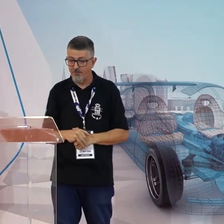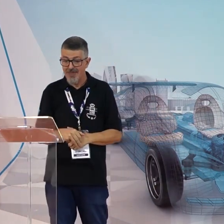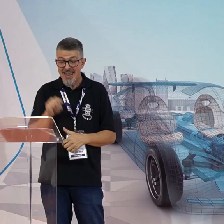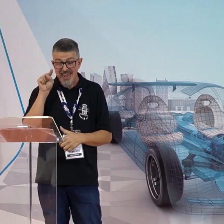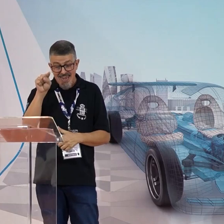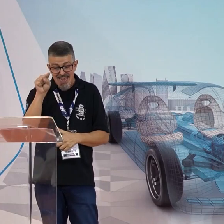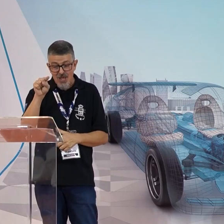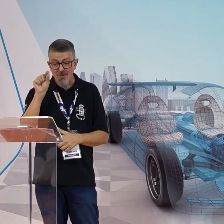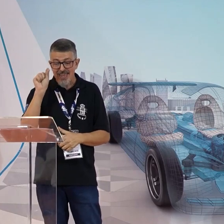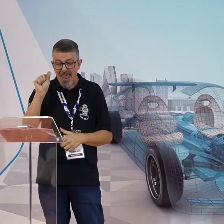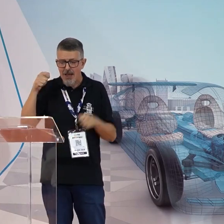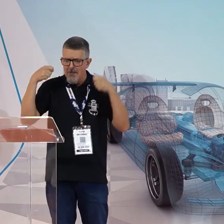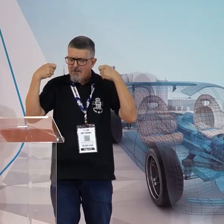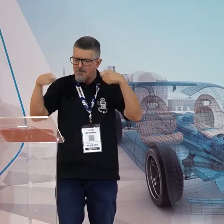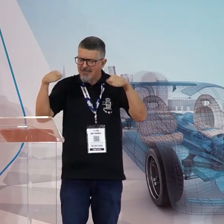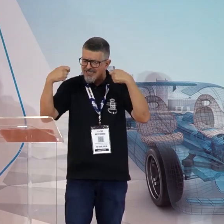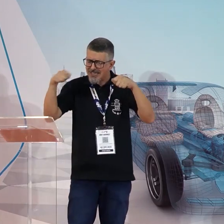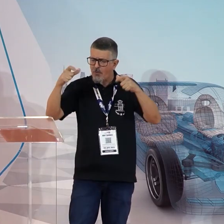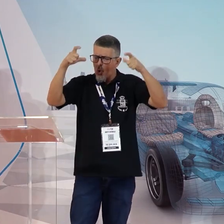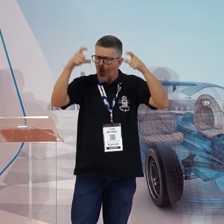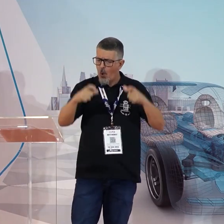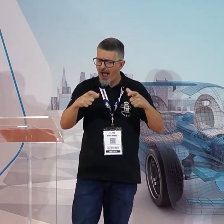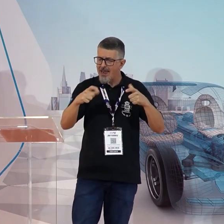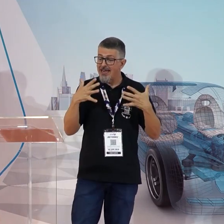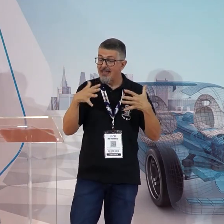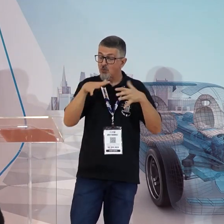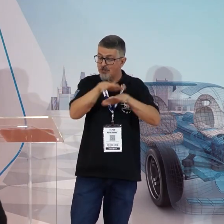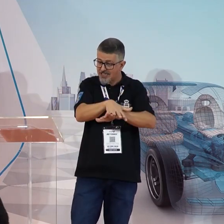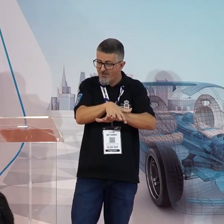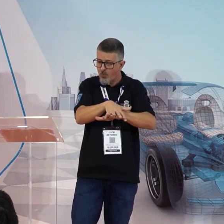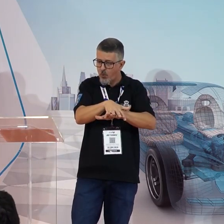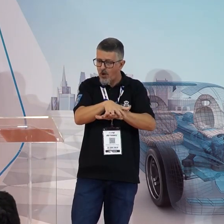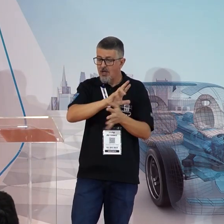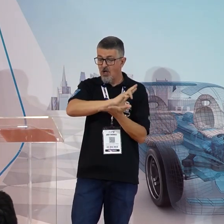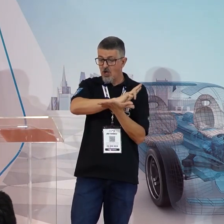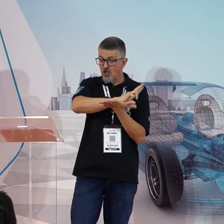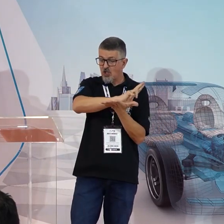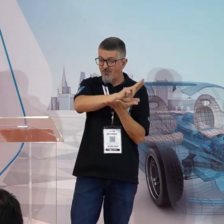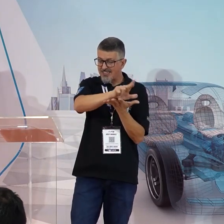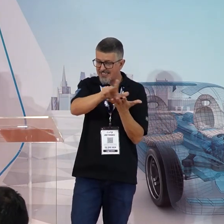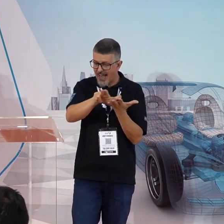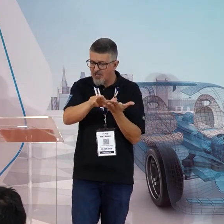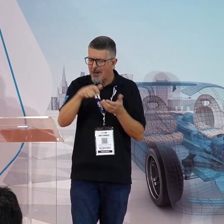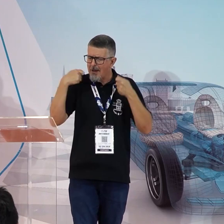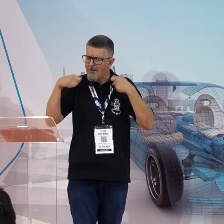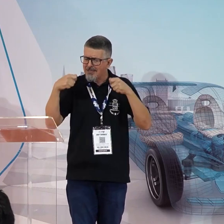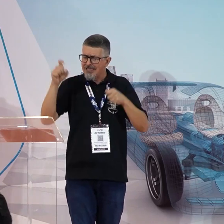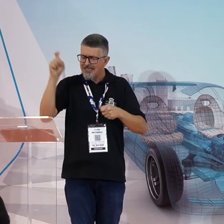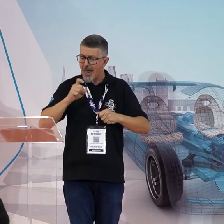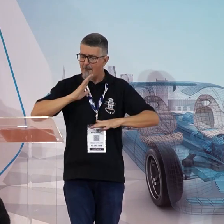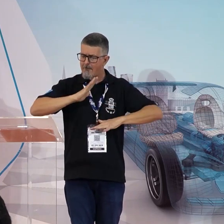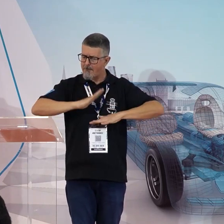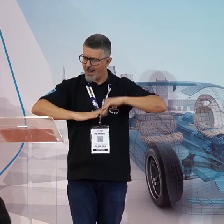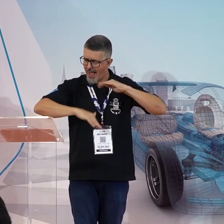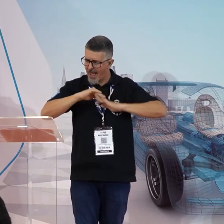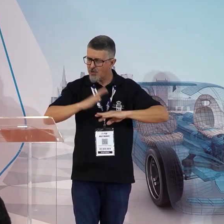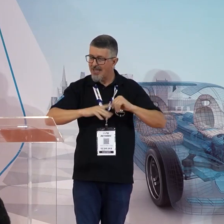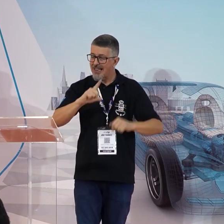É isso que nós precisamos, local inclusivo. A diversidade, ela precisa ser